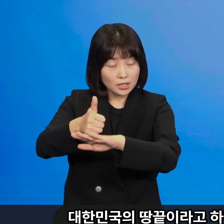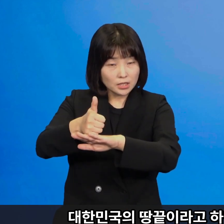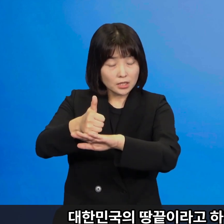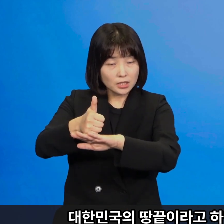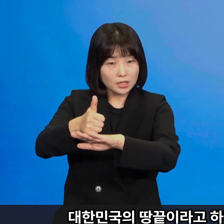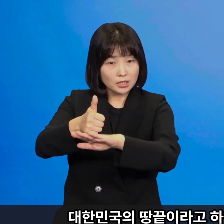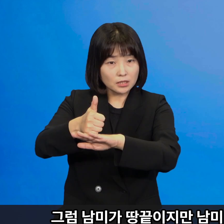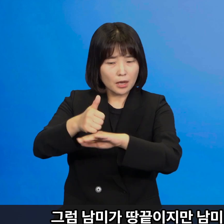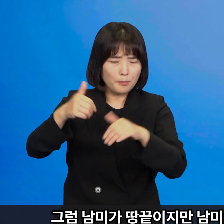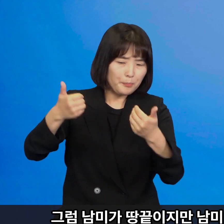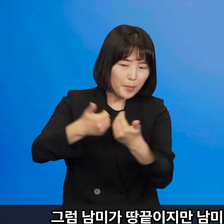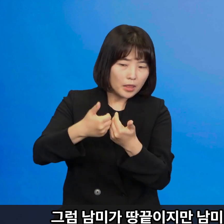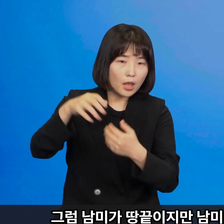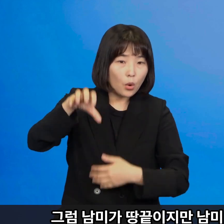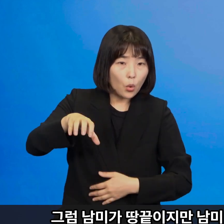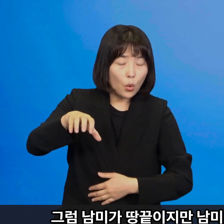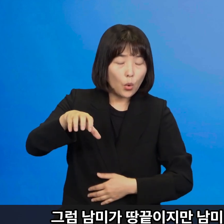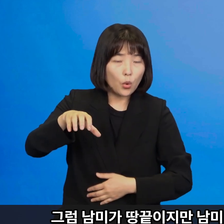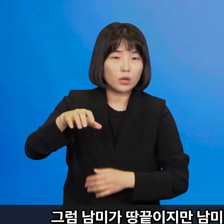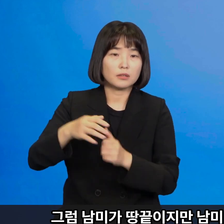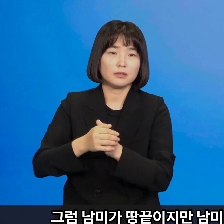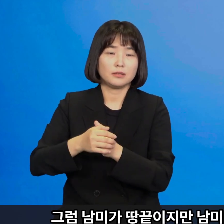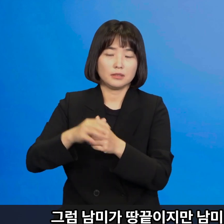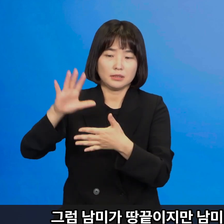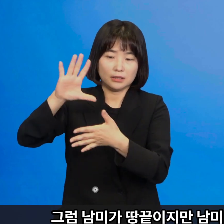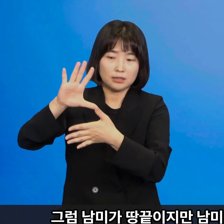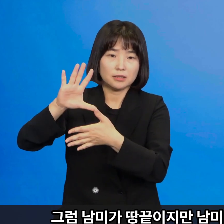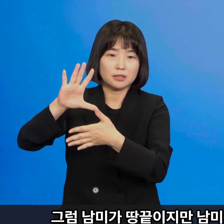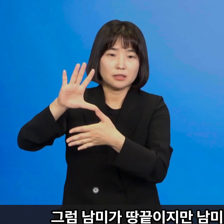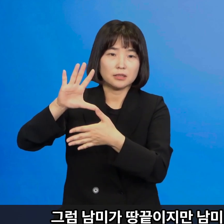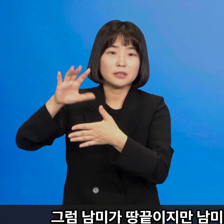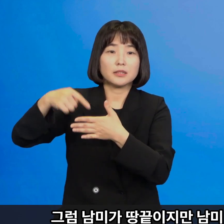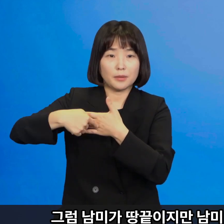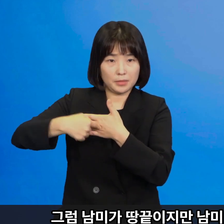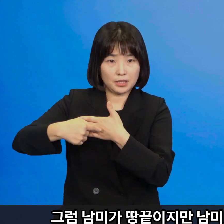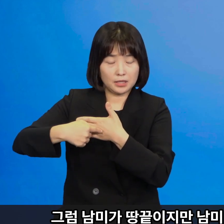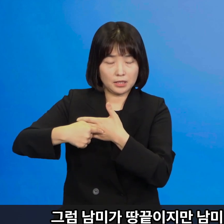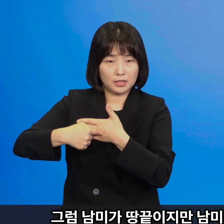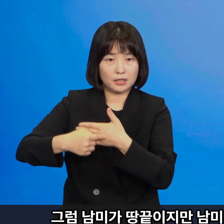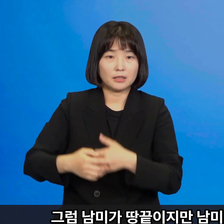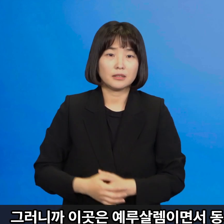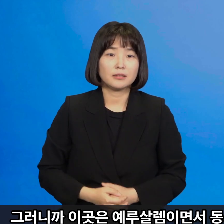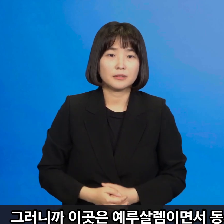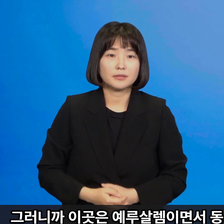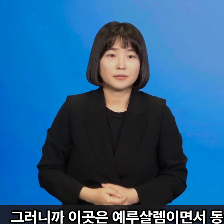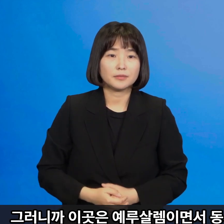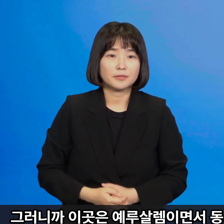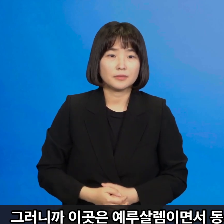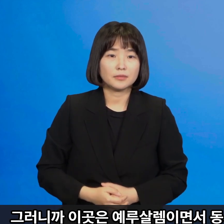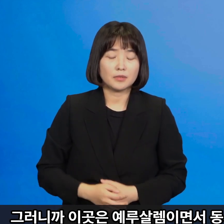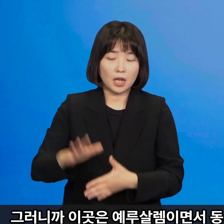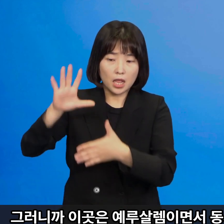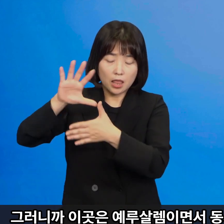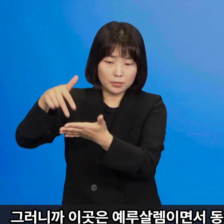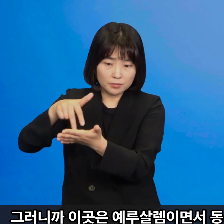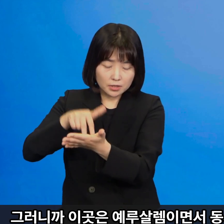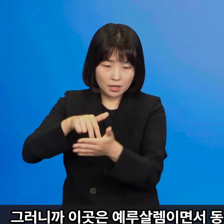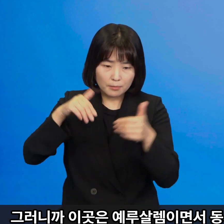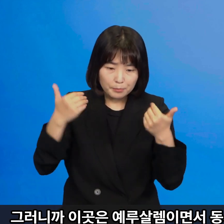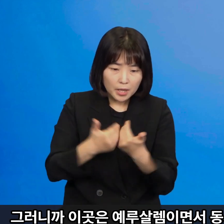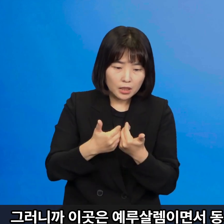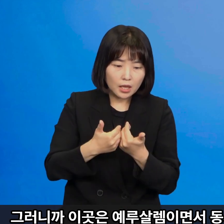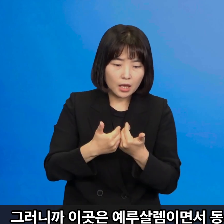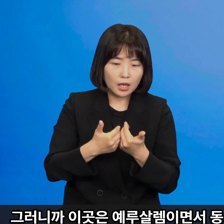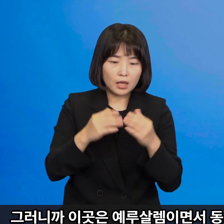남미라고 합니다. 그럼 남미가 땅끝이지만 남미의 입장에서 보면 여기가 땅끝이죠. 그러니까 이곳은 예루살렘이면서